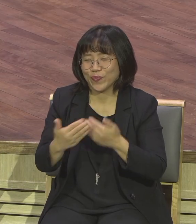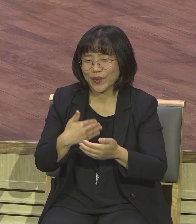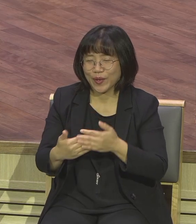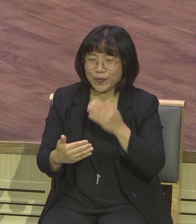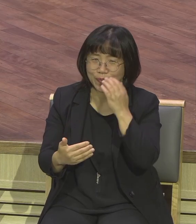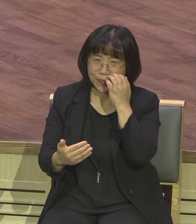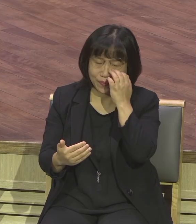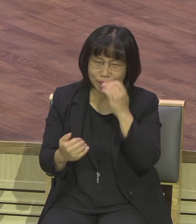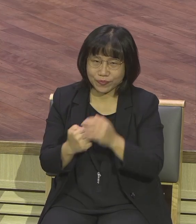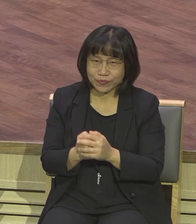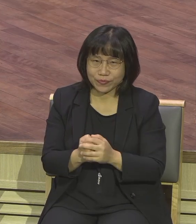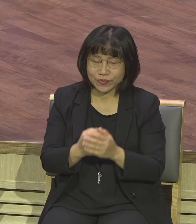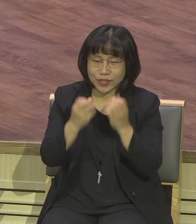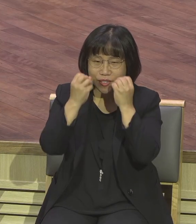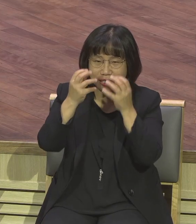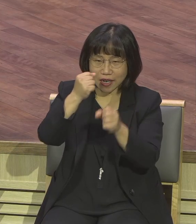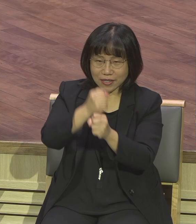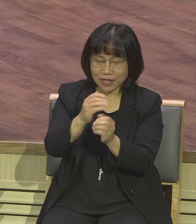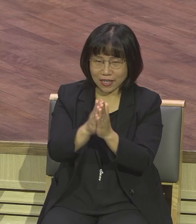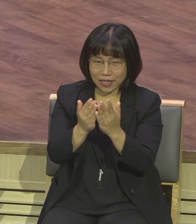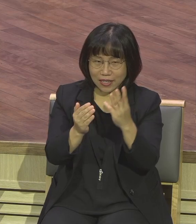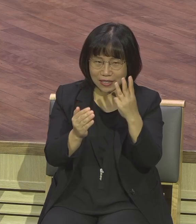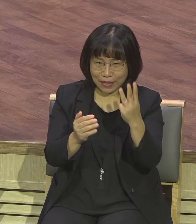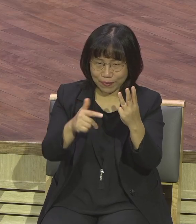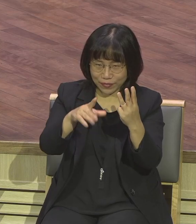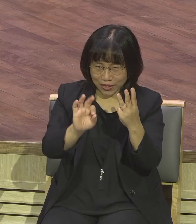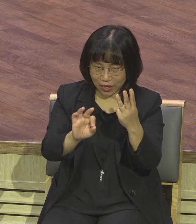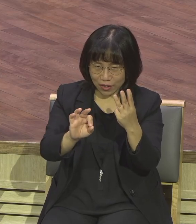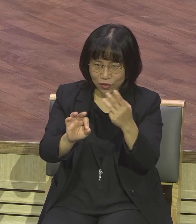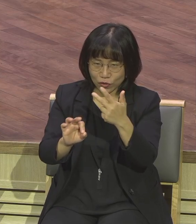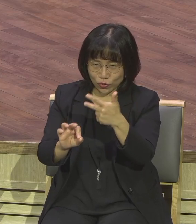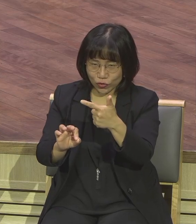복음 체험, 창세기 3장 6장 11장입니다.